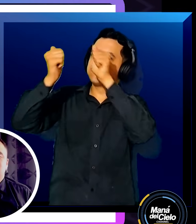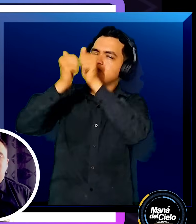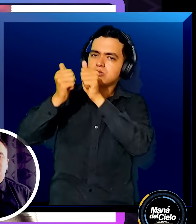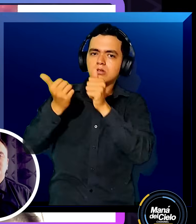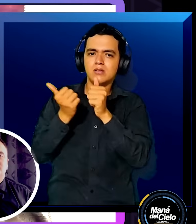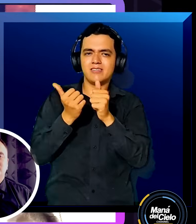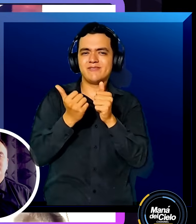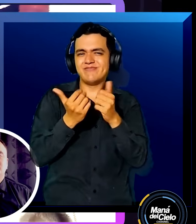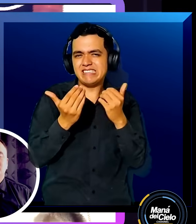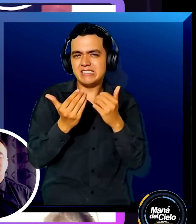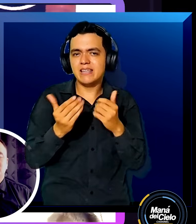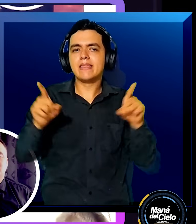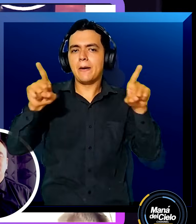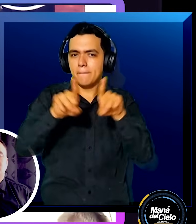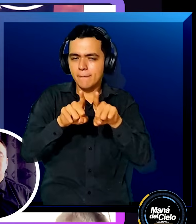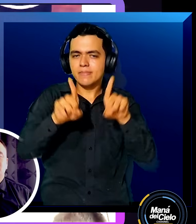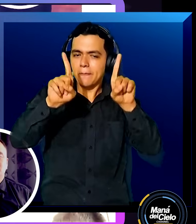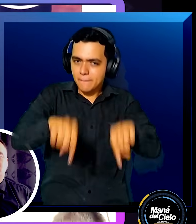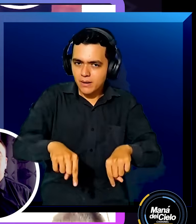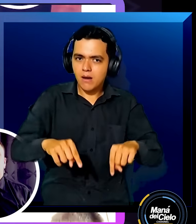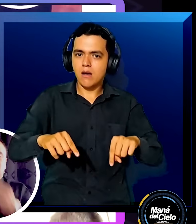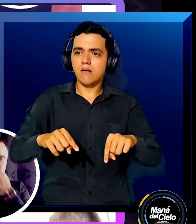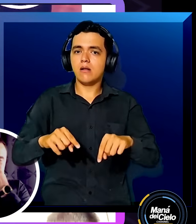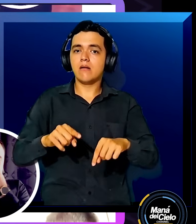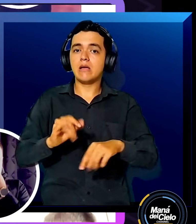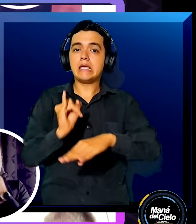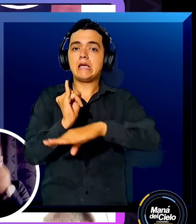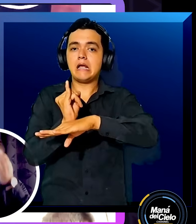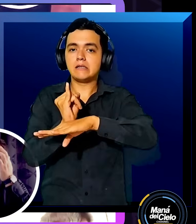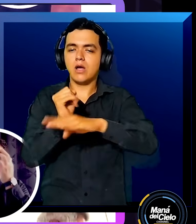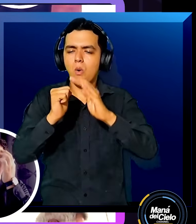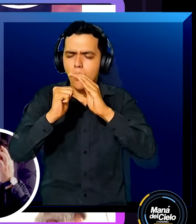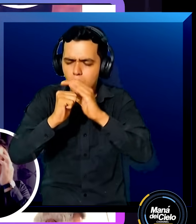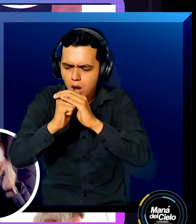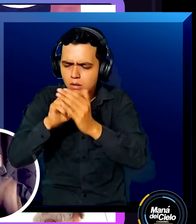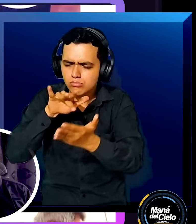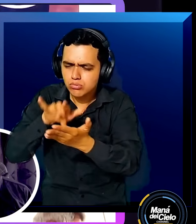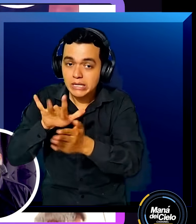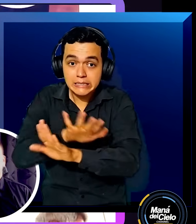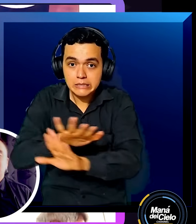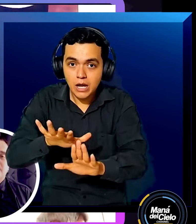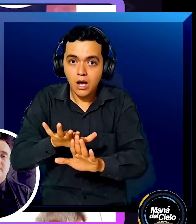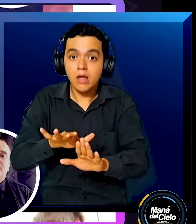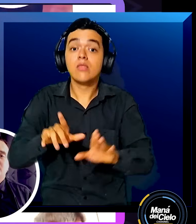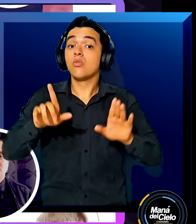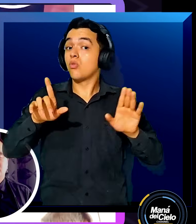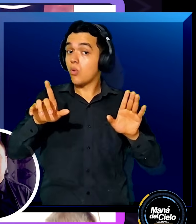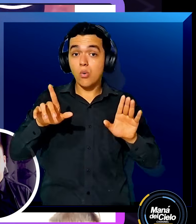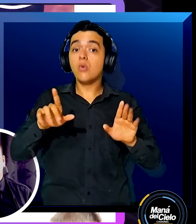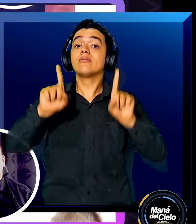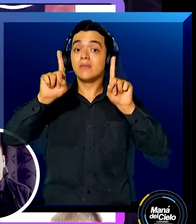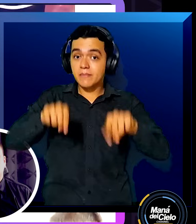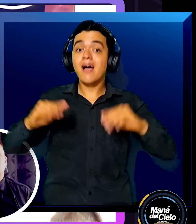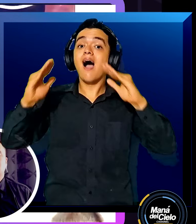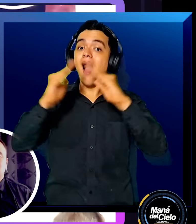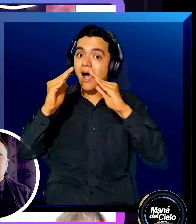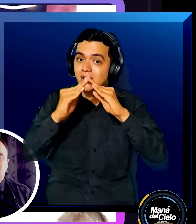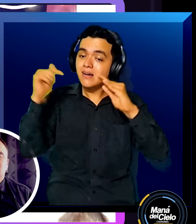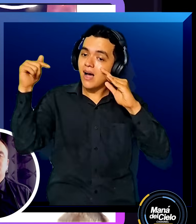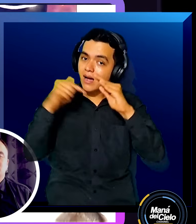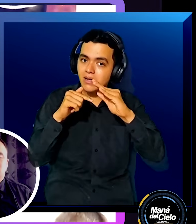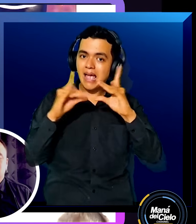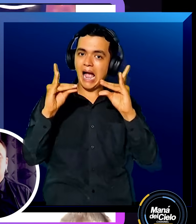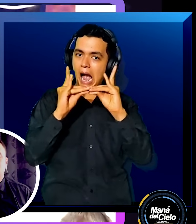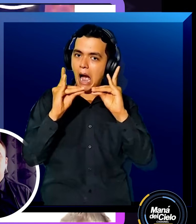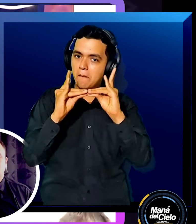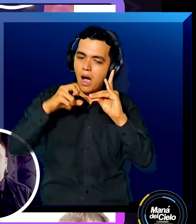Entonces, ¿sí hay poder en el evangelio o no hay poder? Lo que pasa es que la iglesia, la que va a dar a fuerza, la luz